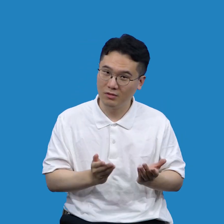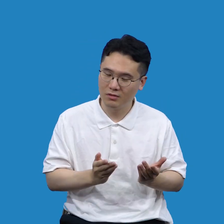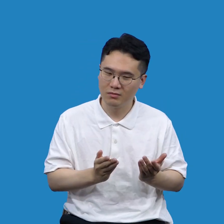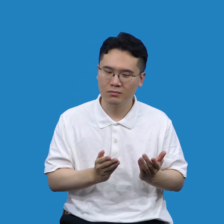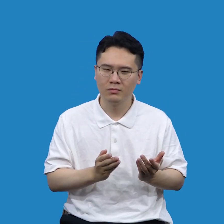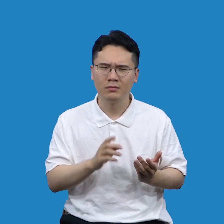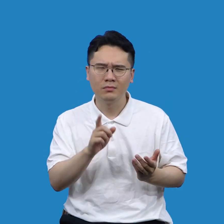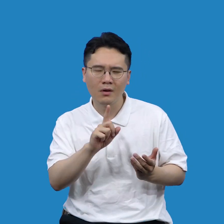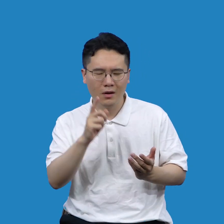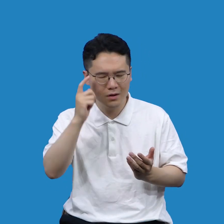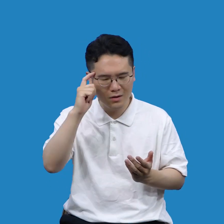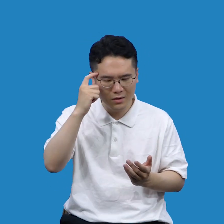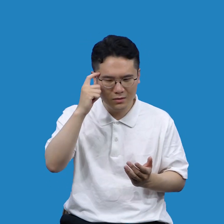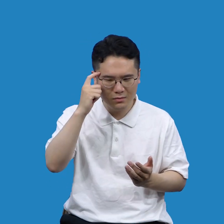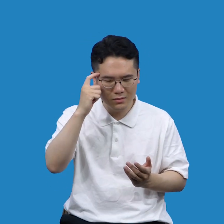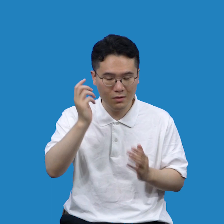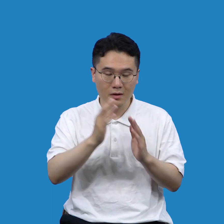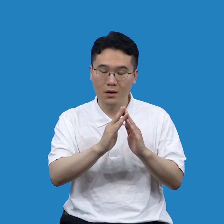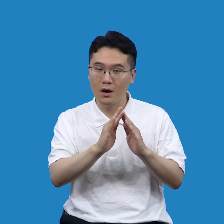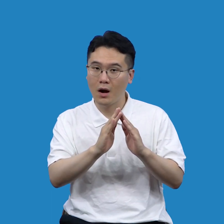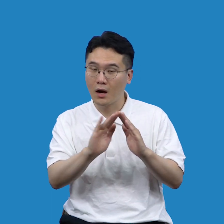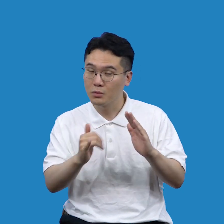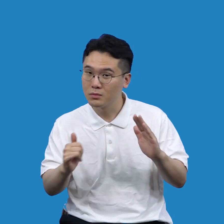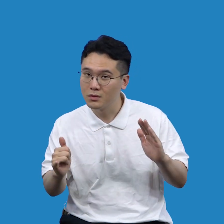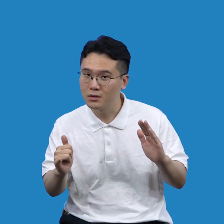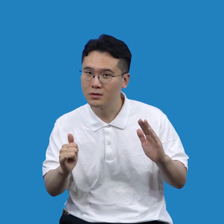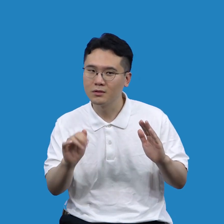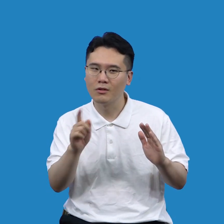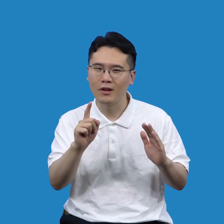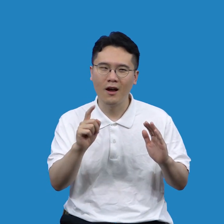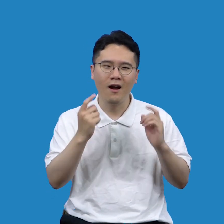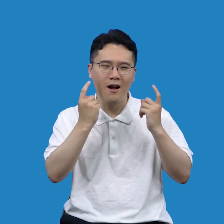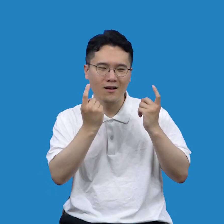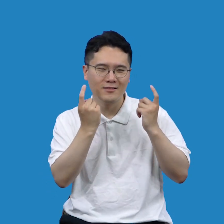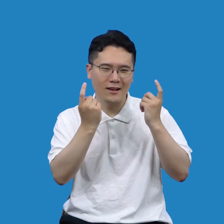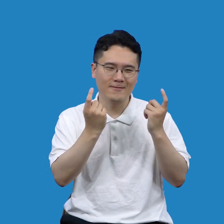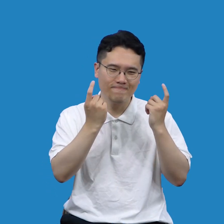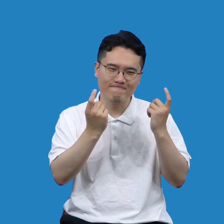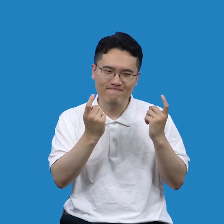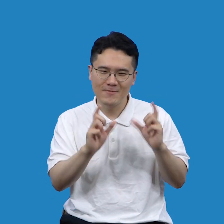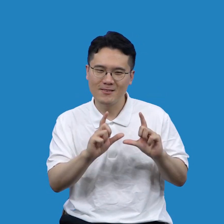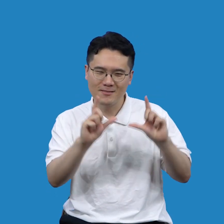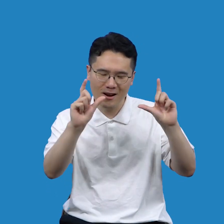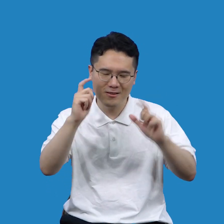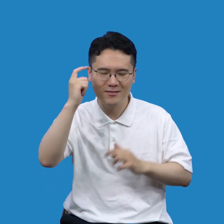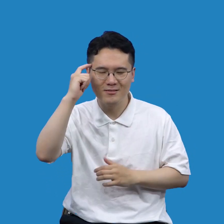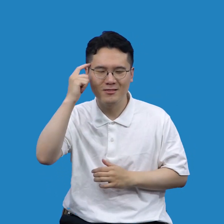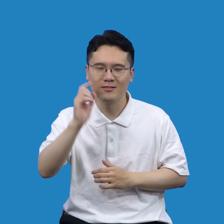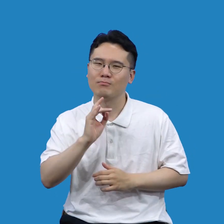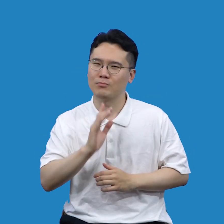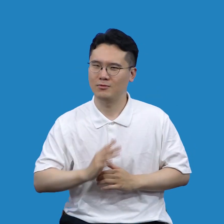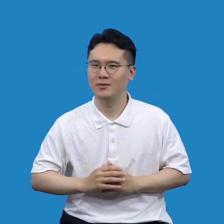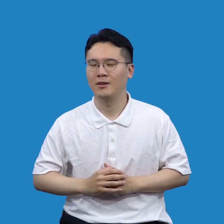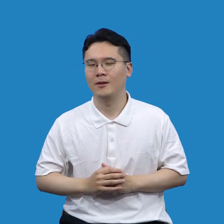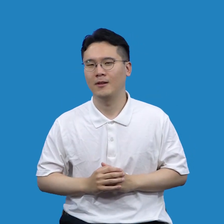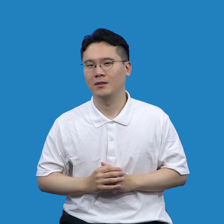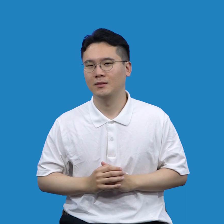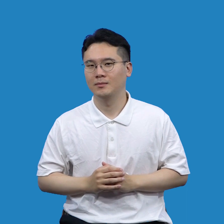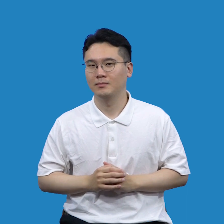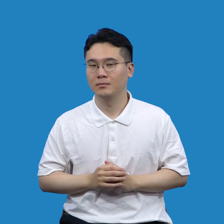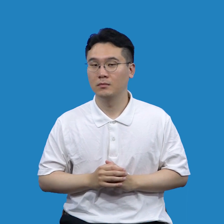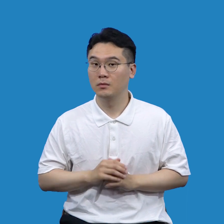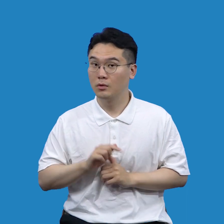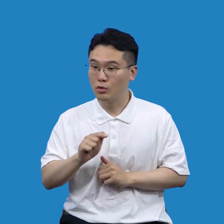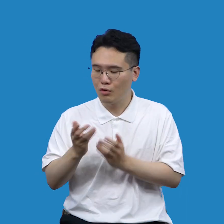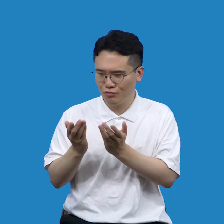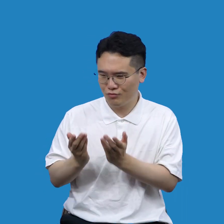가족들이 어디론가 나들이 할 수 있는 날로만 그렇게 기억이 됩니다. 그리고 그런 날이 되면